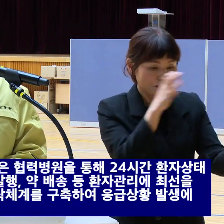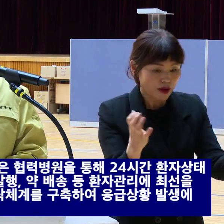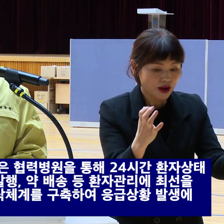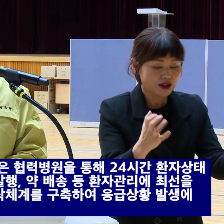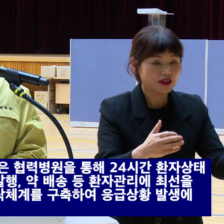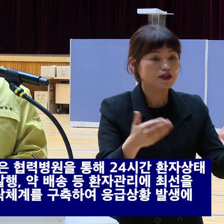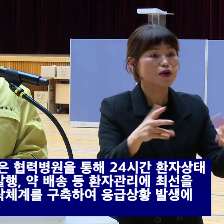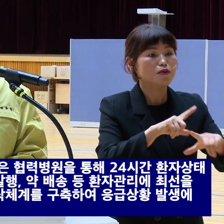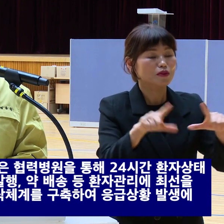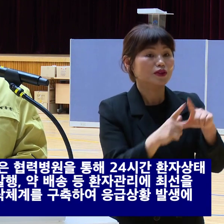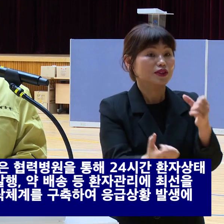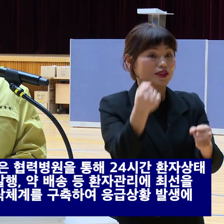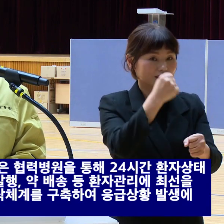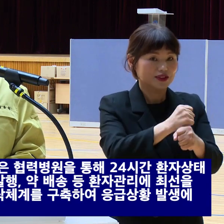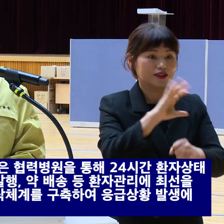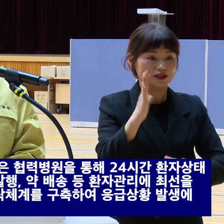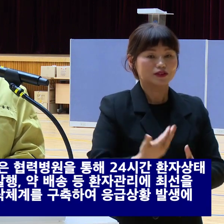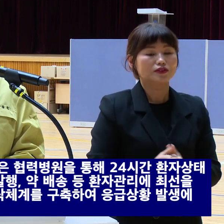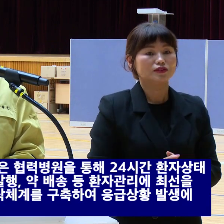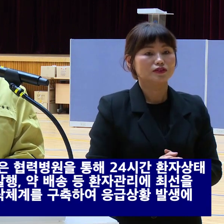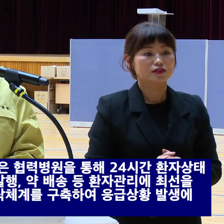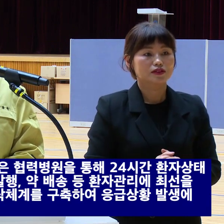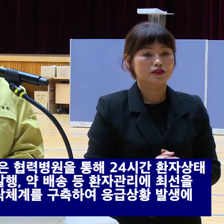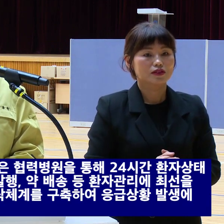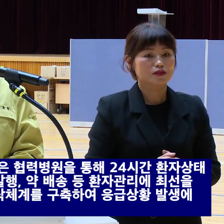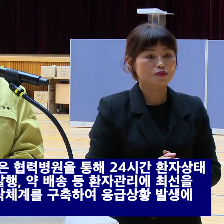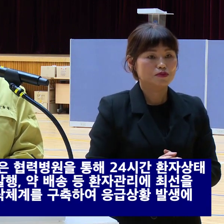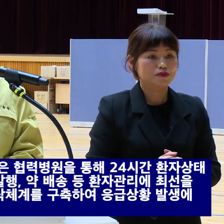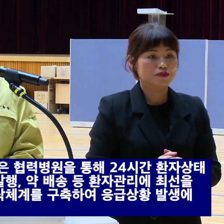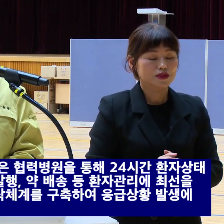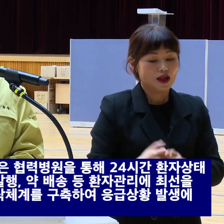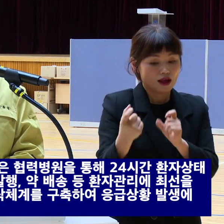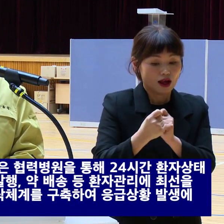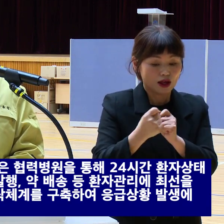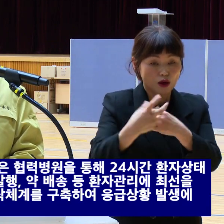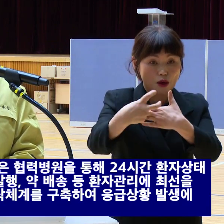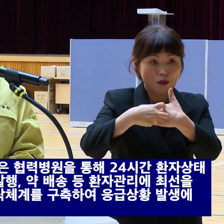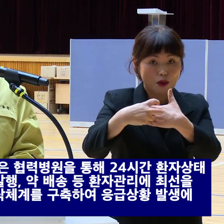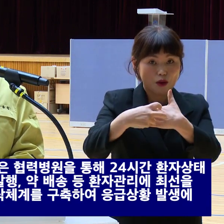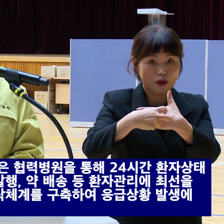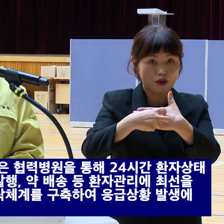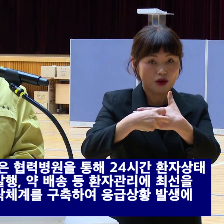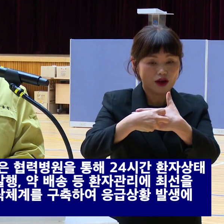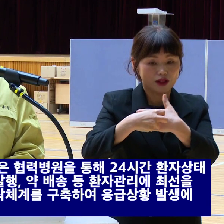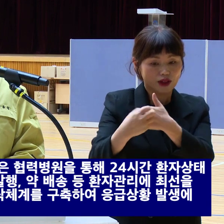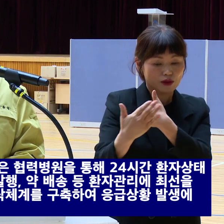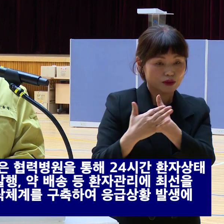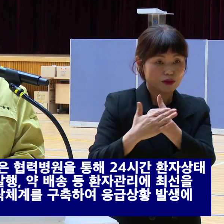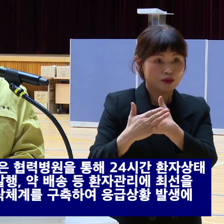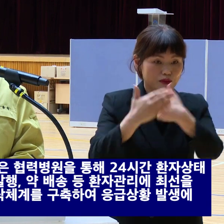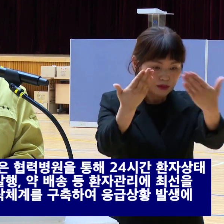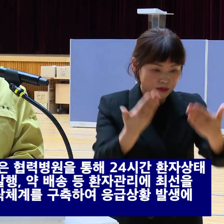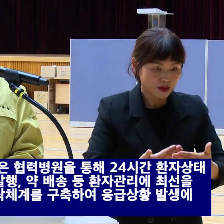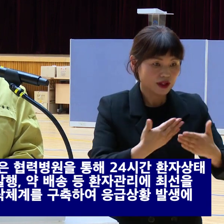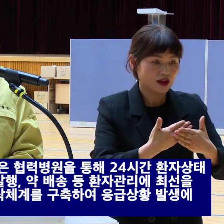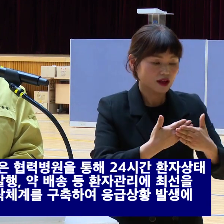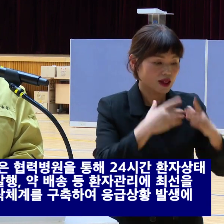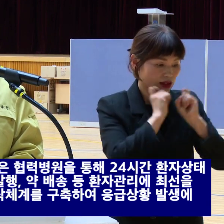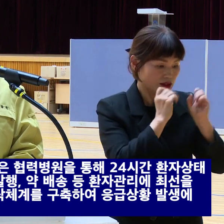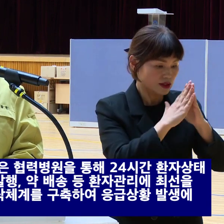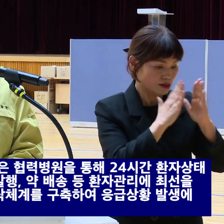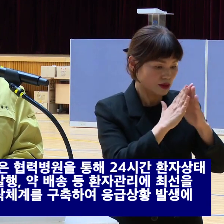재택치료의 안정적인 운영을 위해 양평군은 협력병원을 통해 24시간 환자 상태 상시